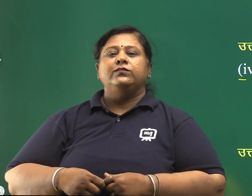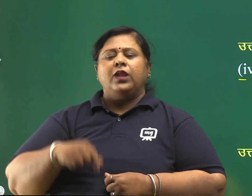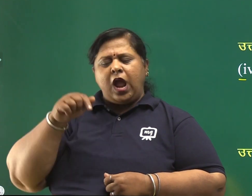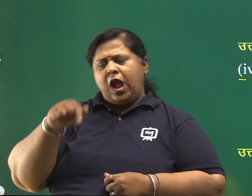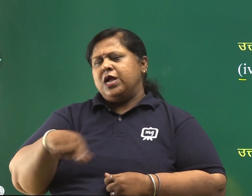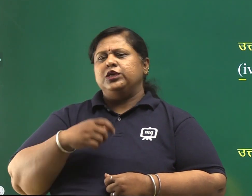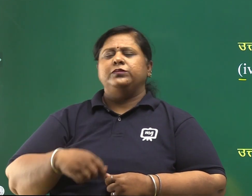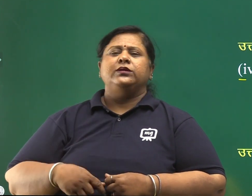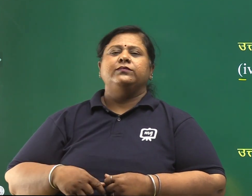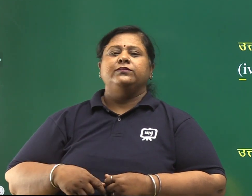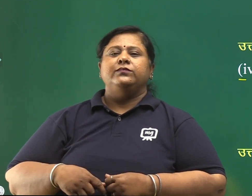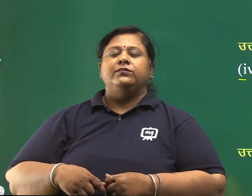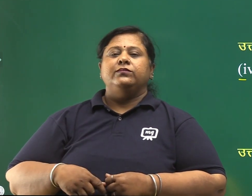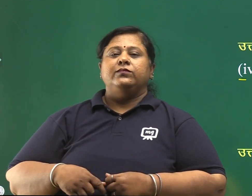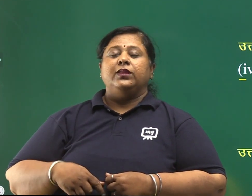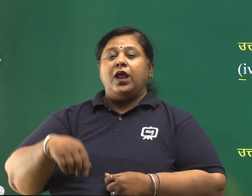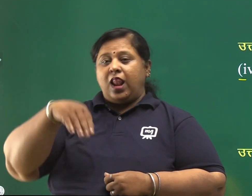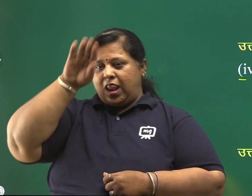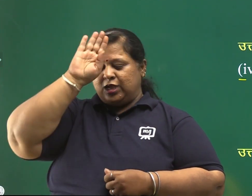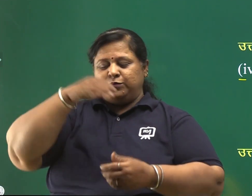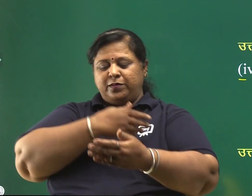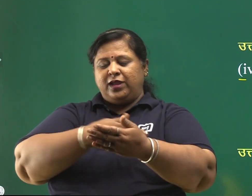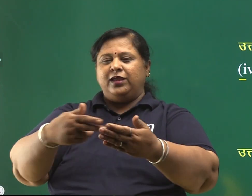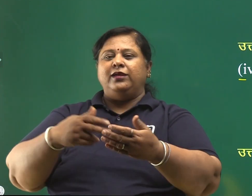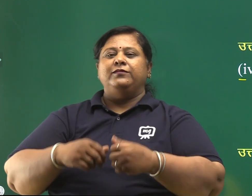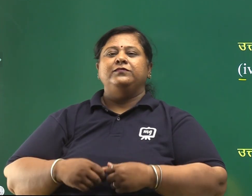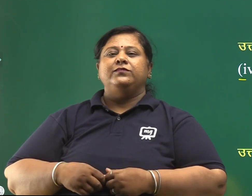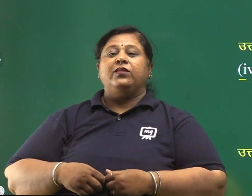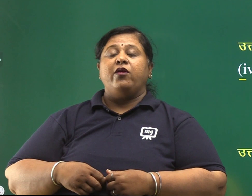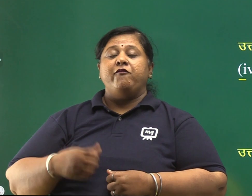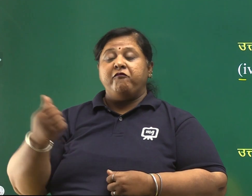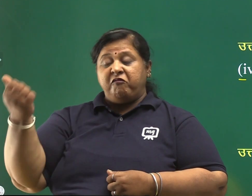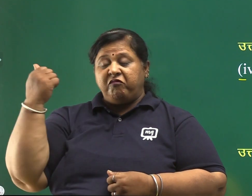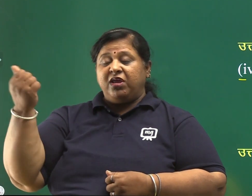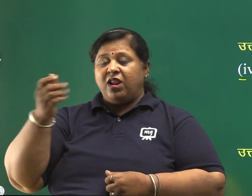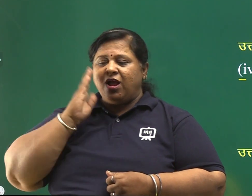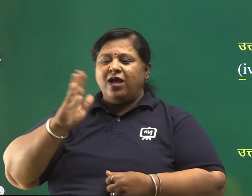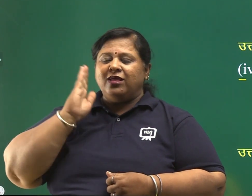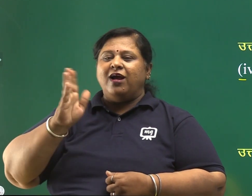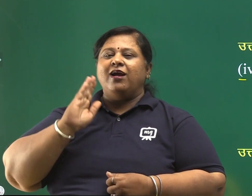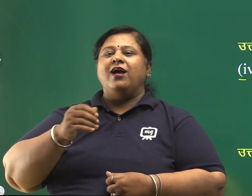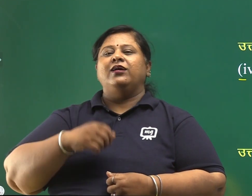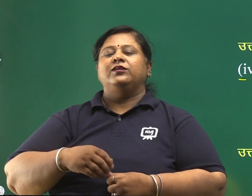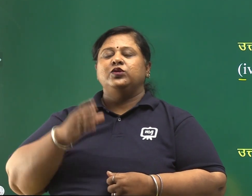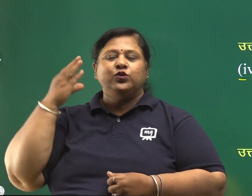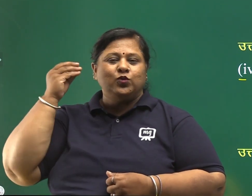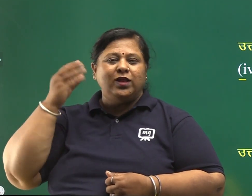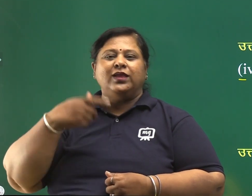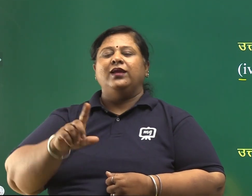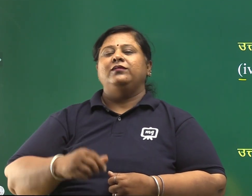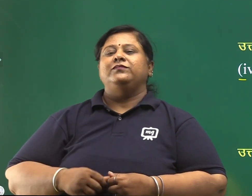आज भी लक्ष्मीबाई की वीर गाथा गाकर सुनाते